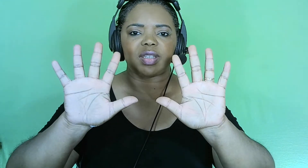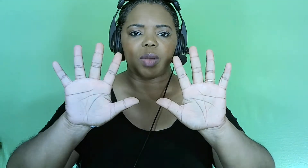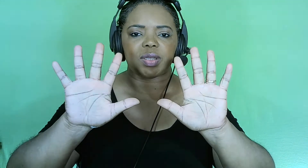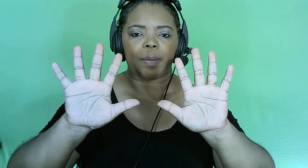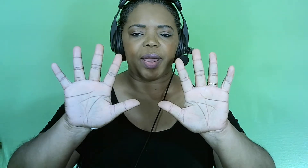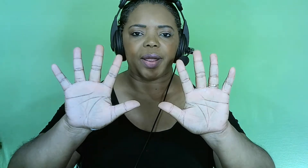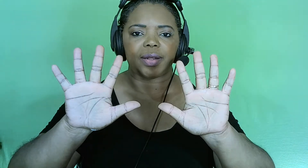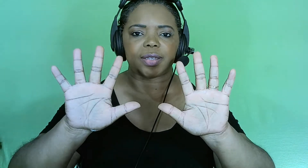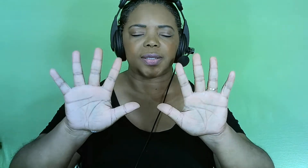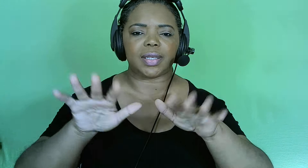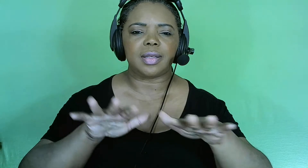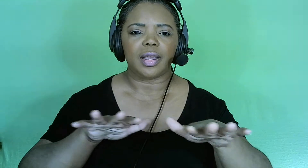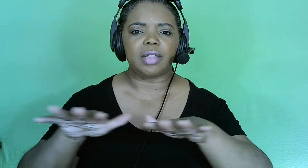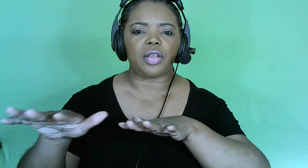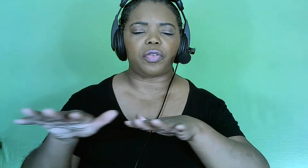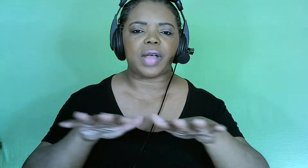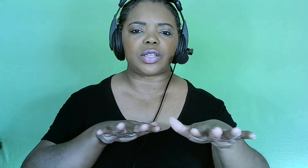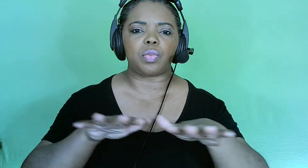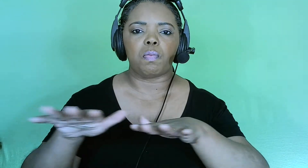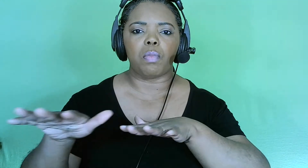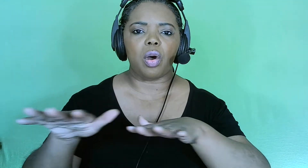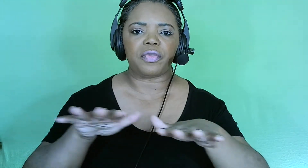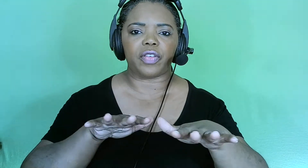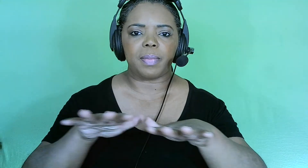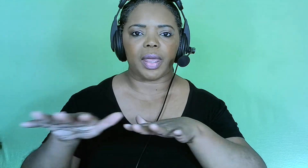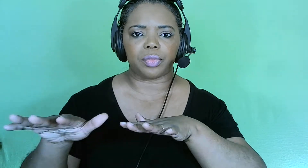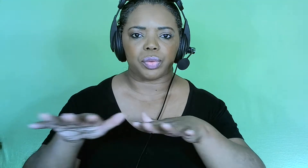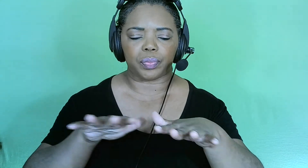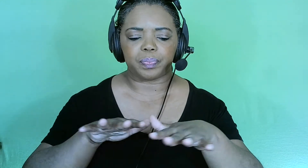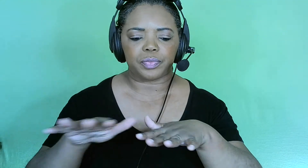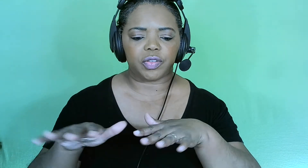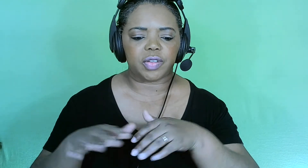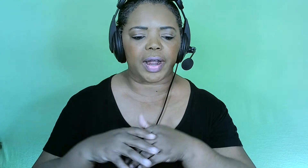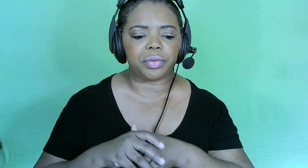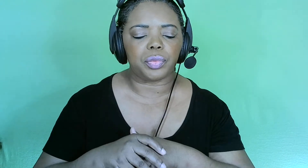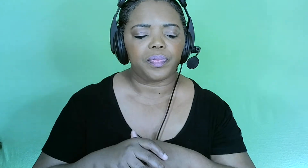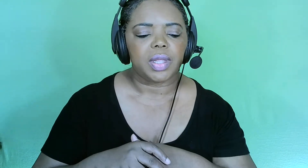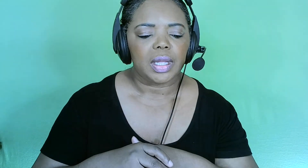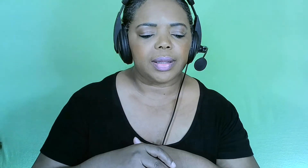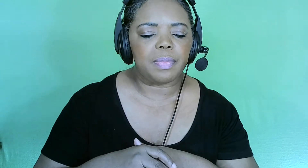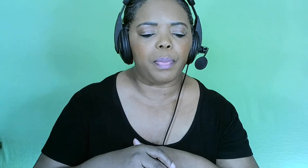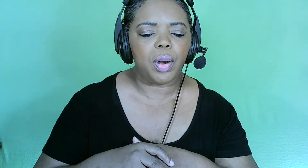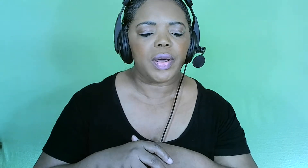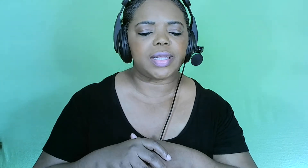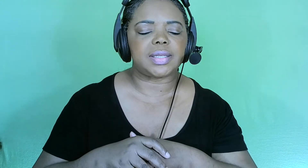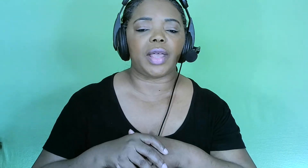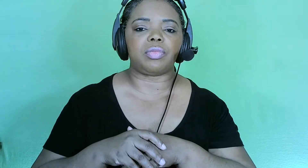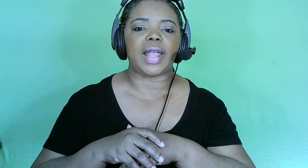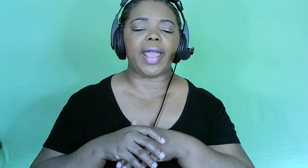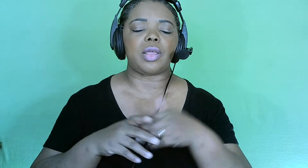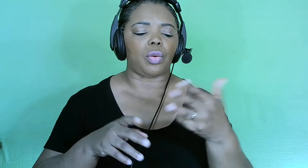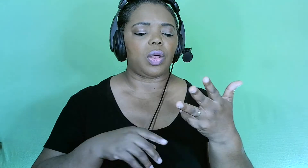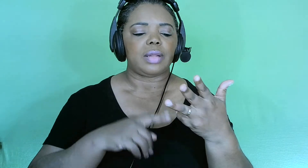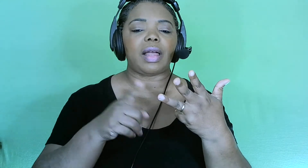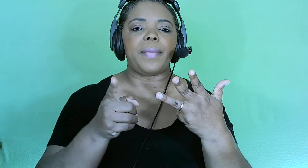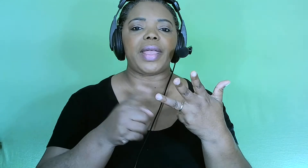mãos abertas assim, então eu faço movimento, certo? Depois eu tenho também